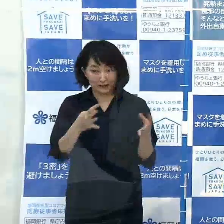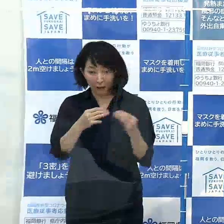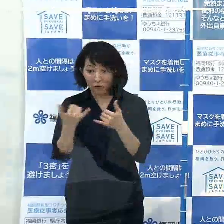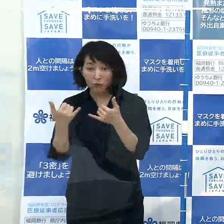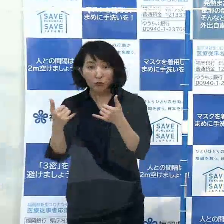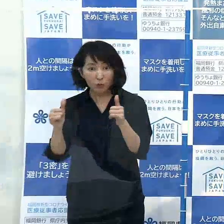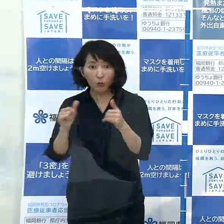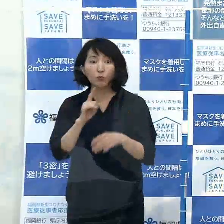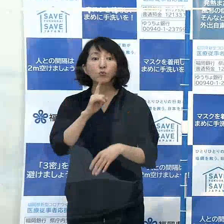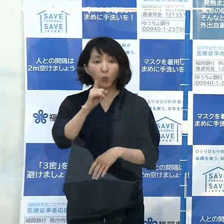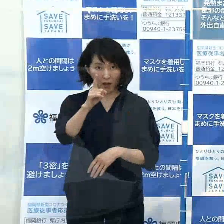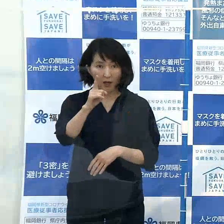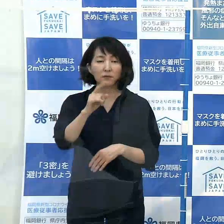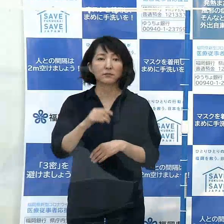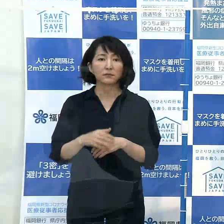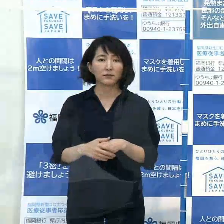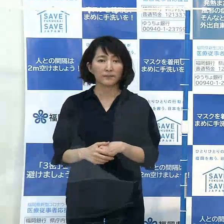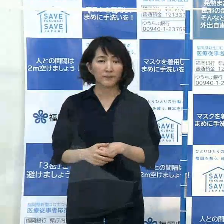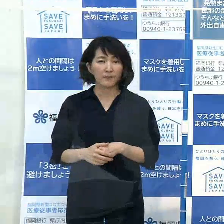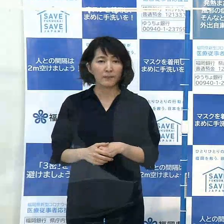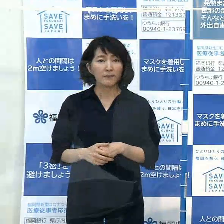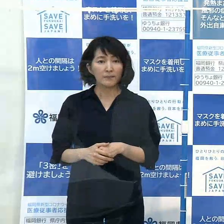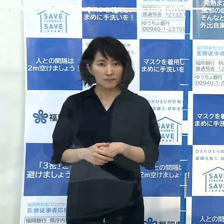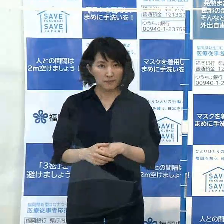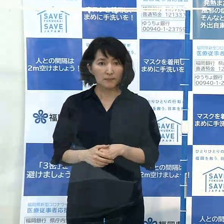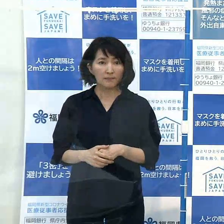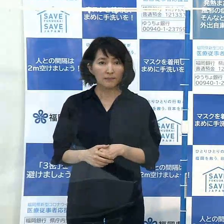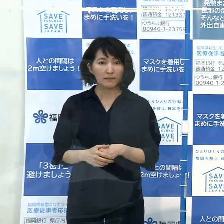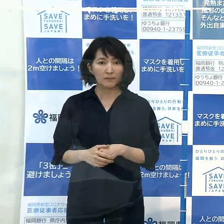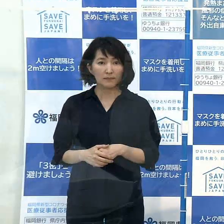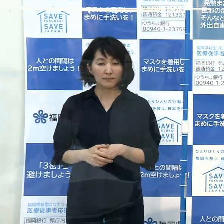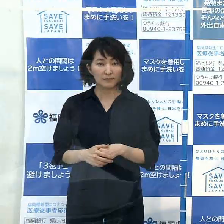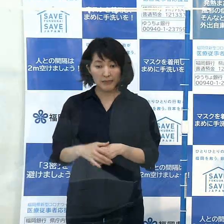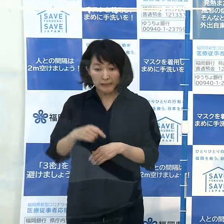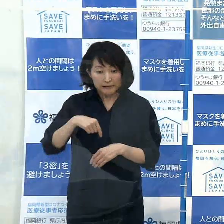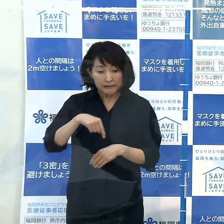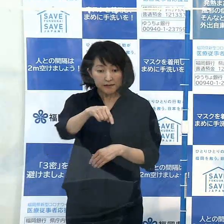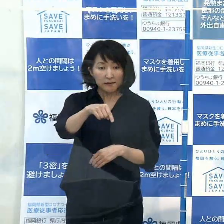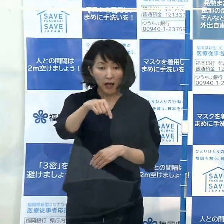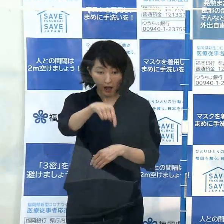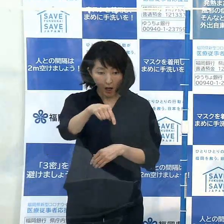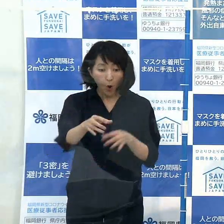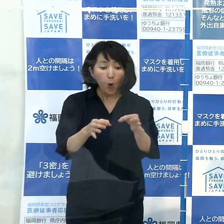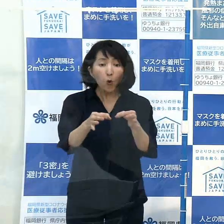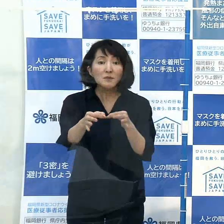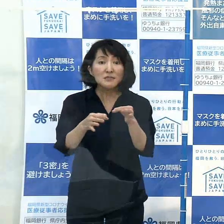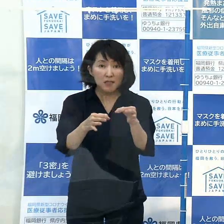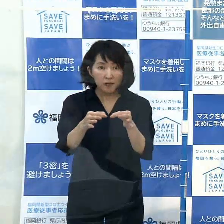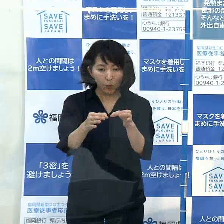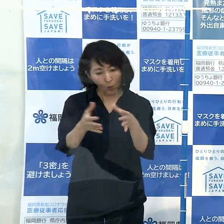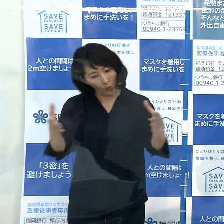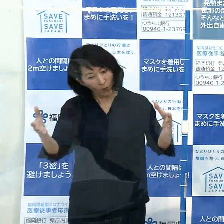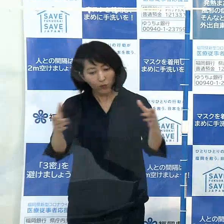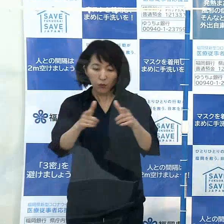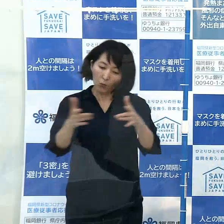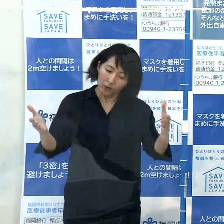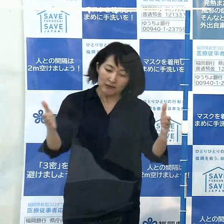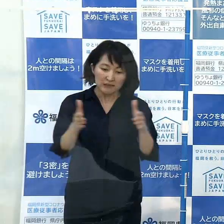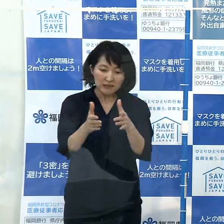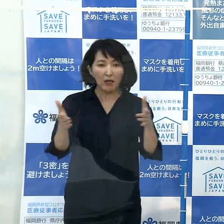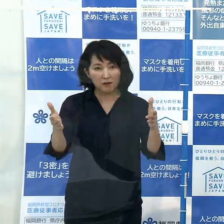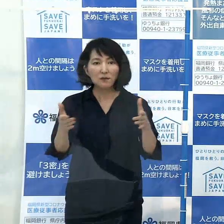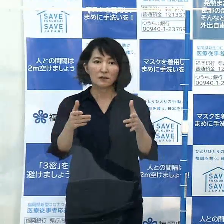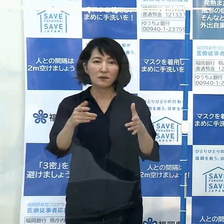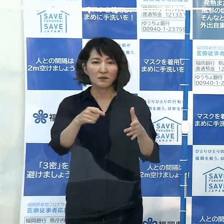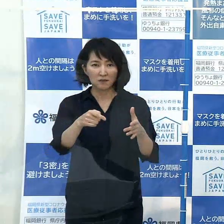ますのはその行った施設の大きさあるいは構造、まあ、そういった